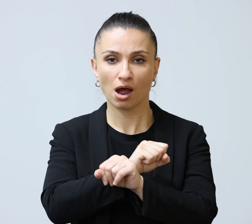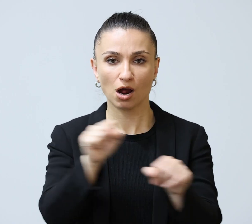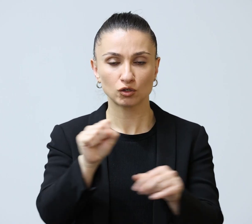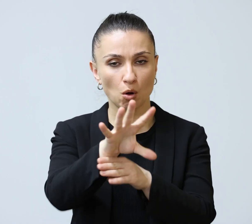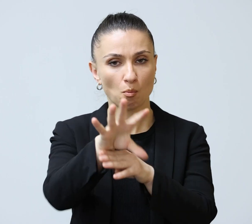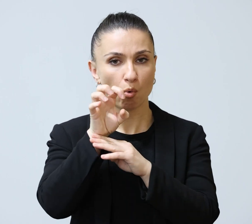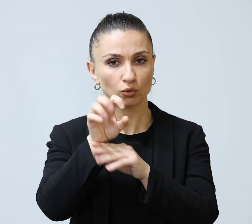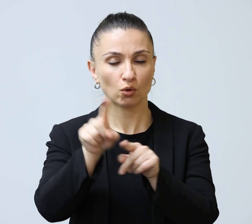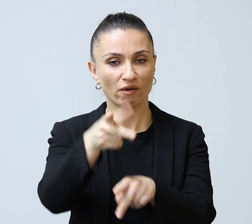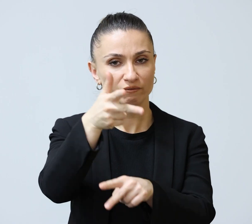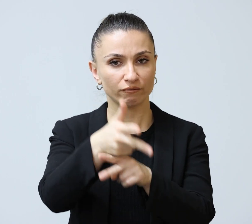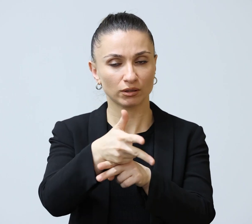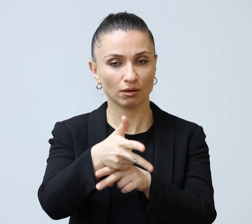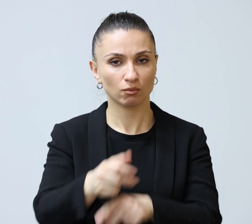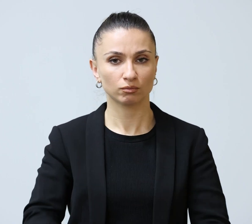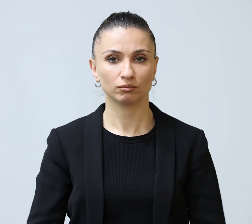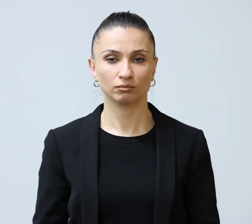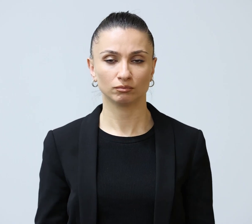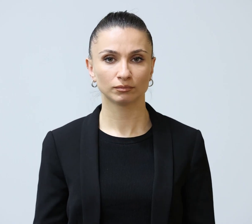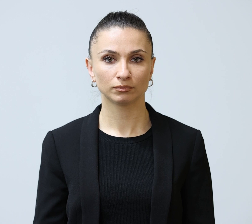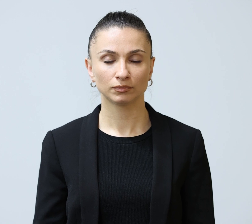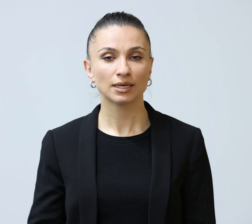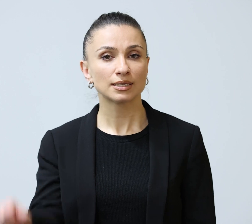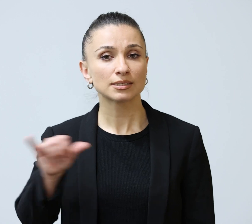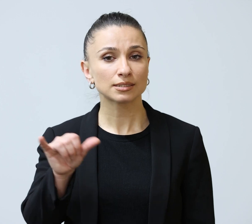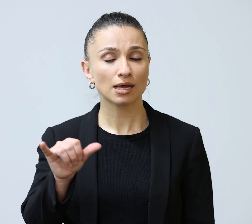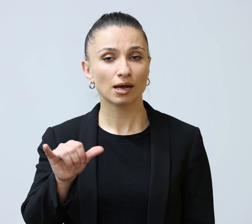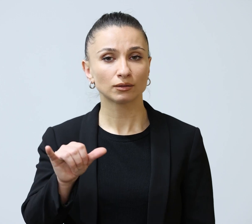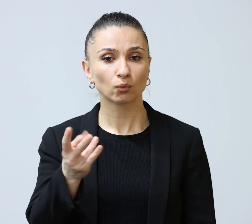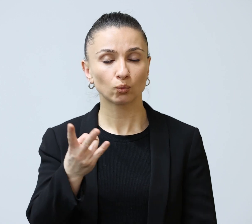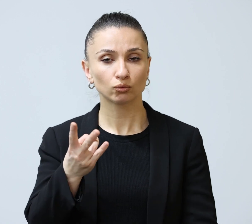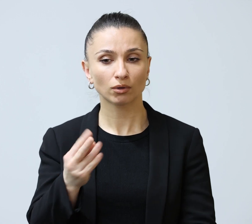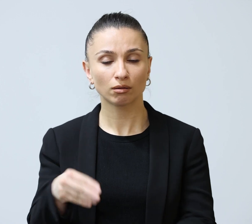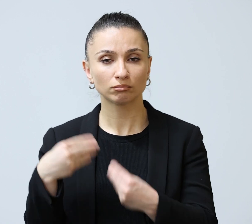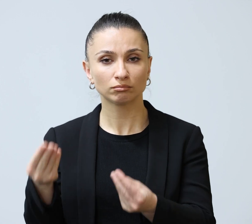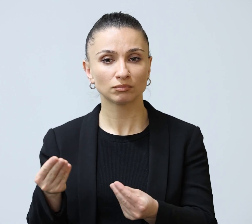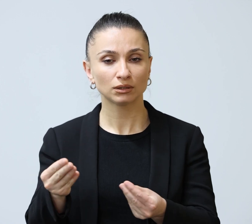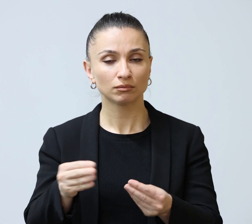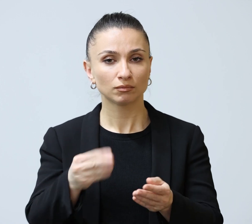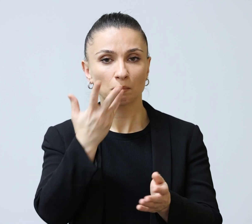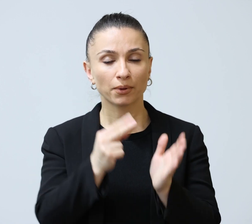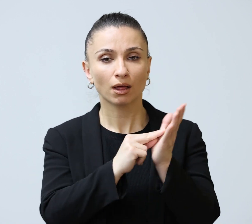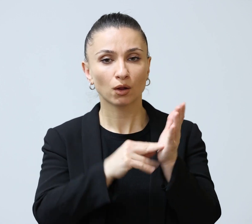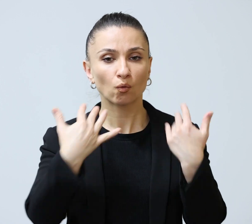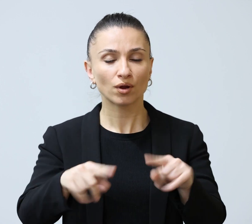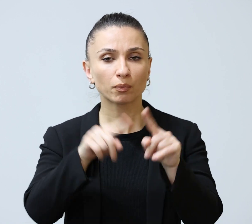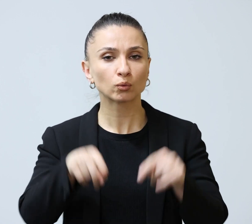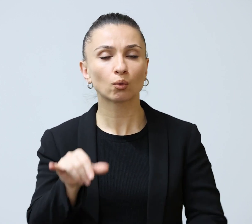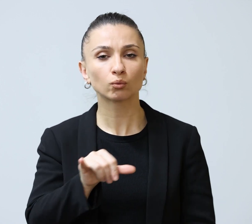Շրջանակ ծրարը շրջիր դարձերեսին, սահեցրու ճեղքի ծածկի տակ և քվեաթերթիկը ներմուծիր սարքի մեջ։